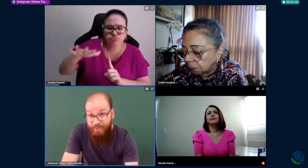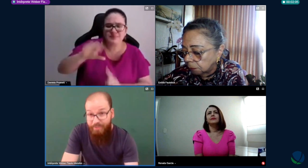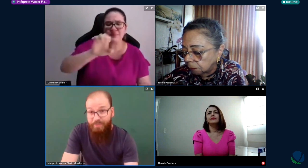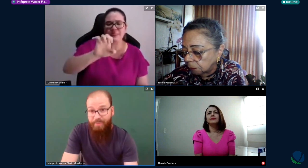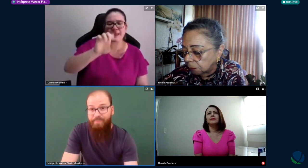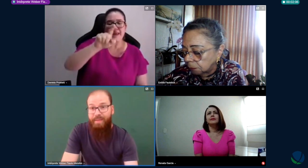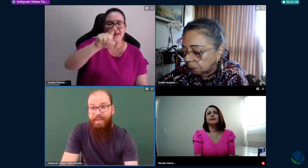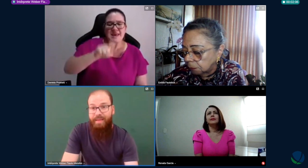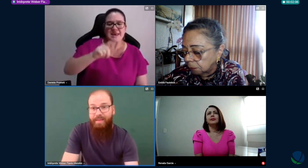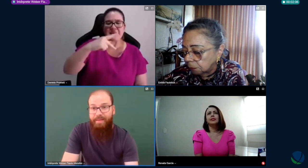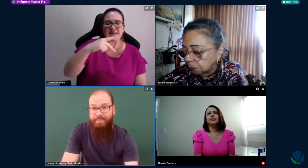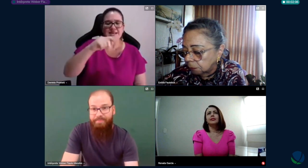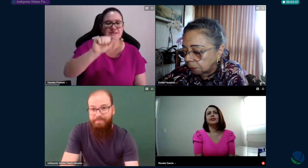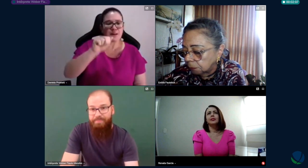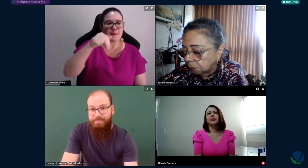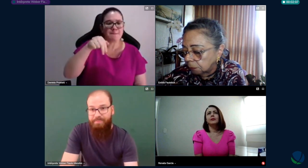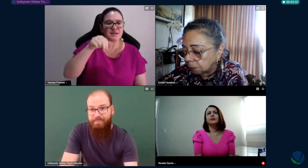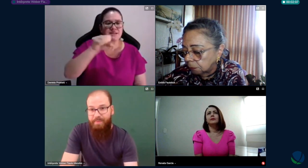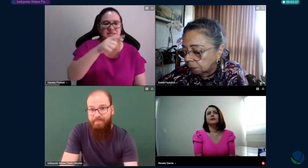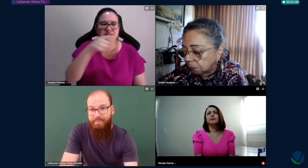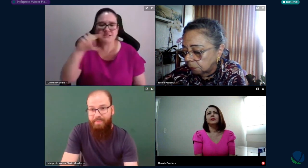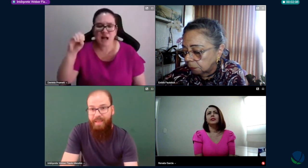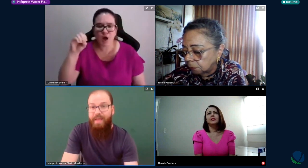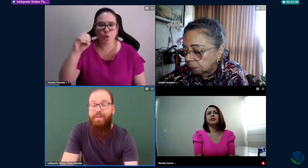ajudar muito,